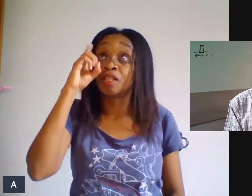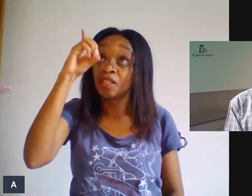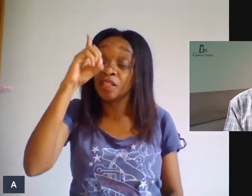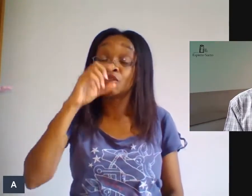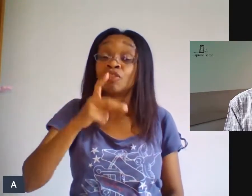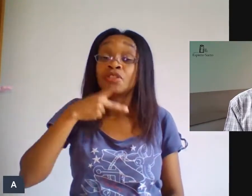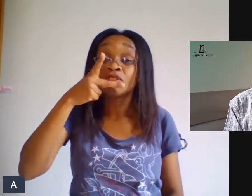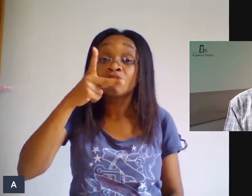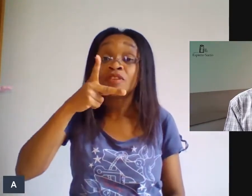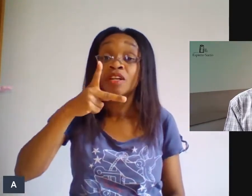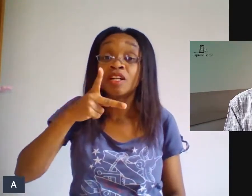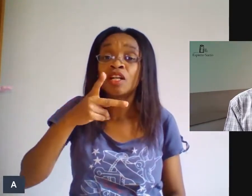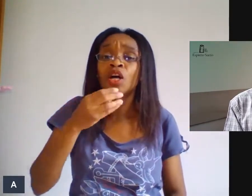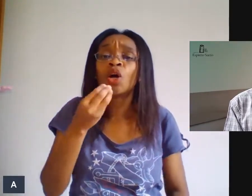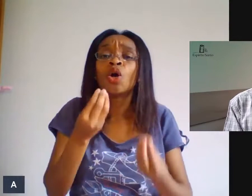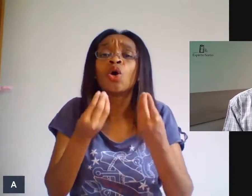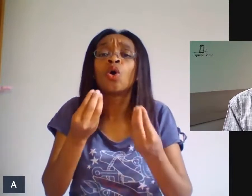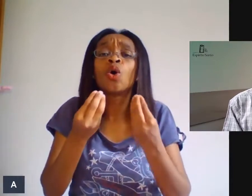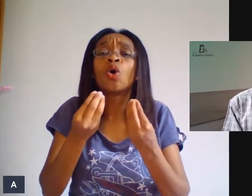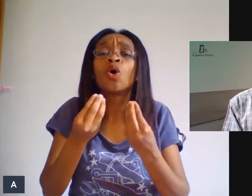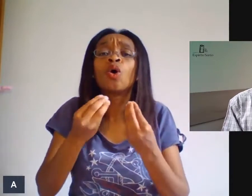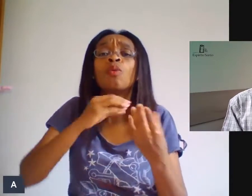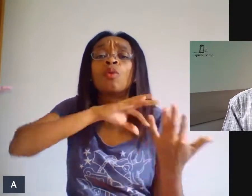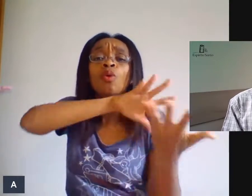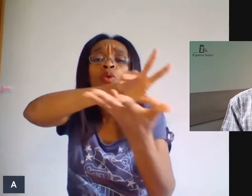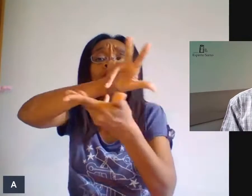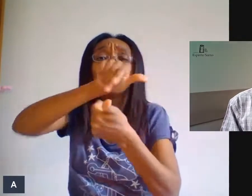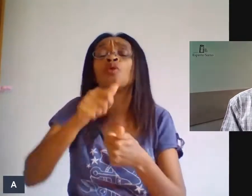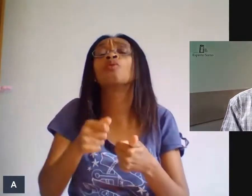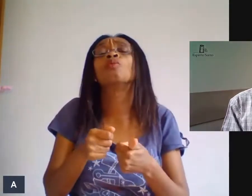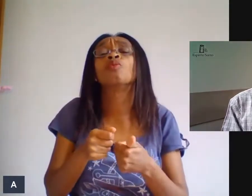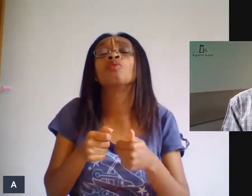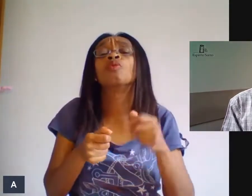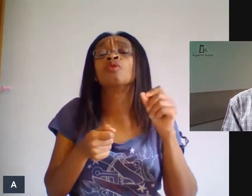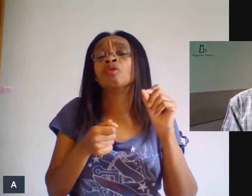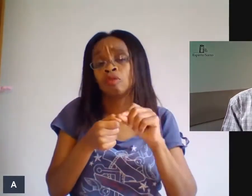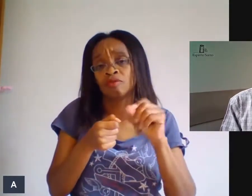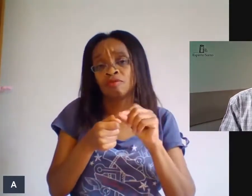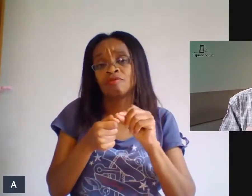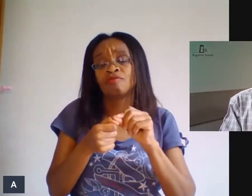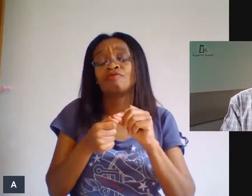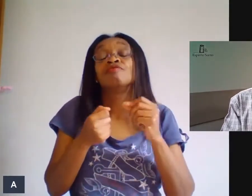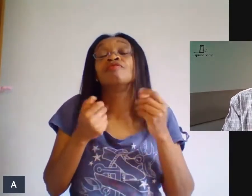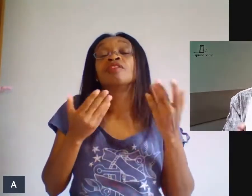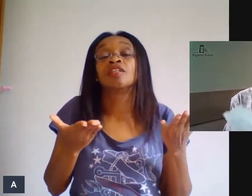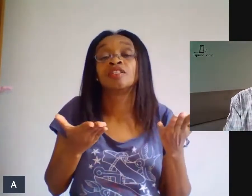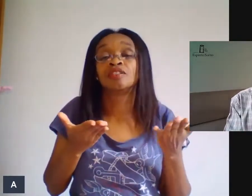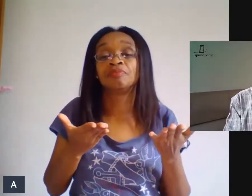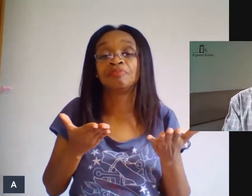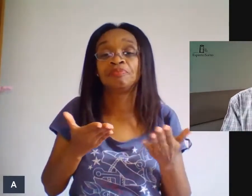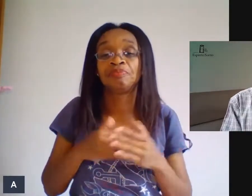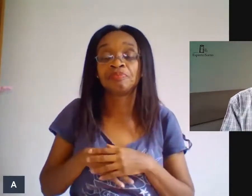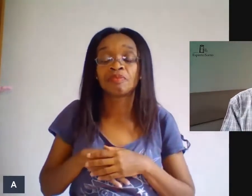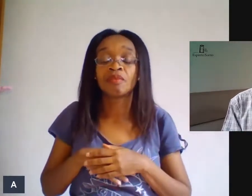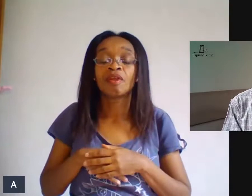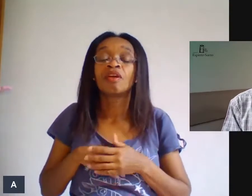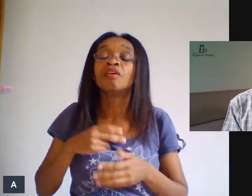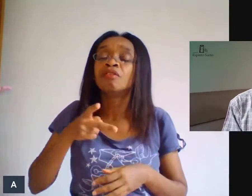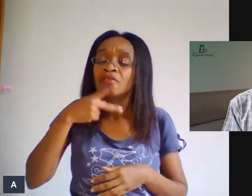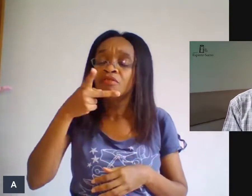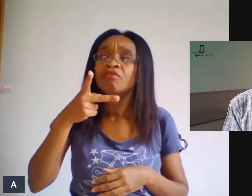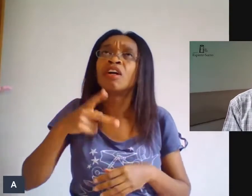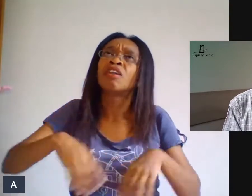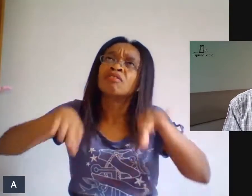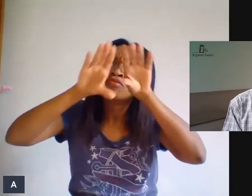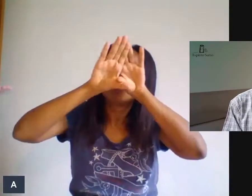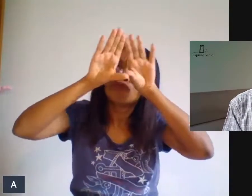criação do homem. Então, a Bíblia narra a respeito da criação do